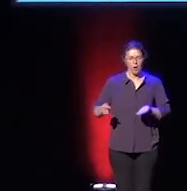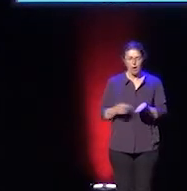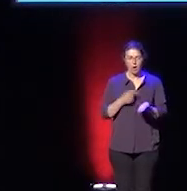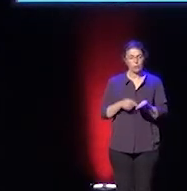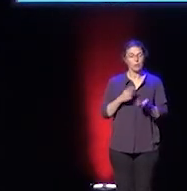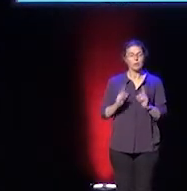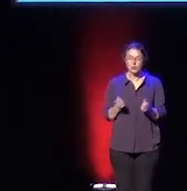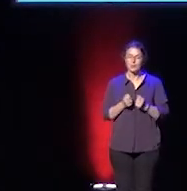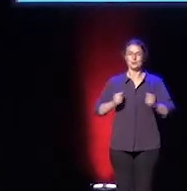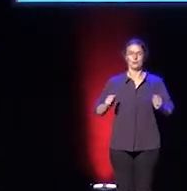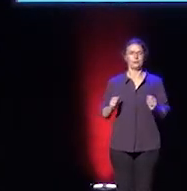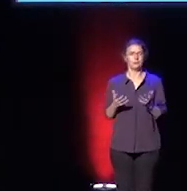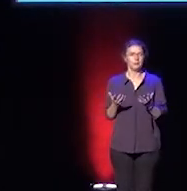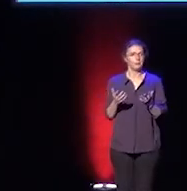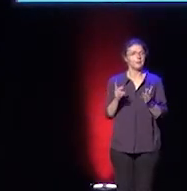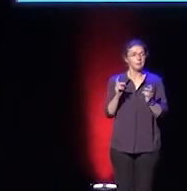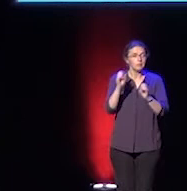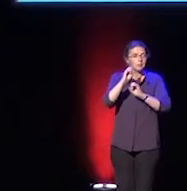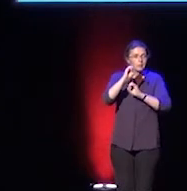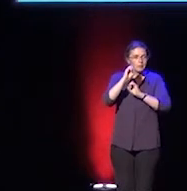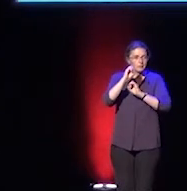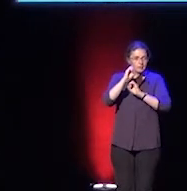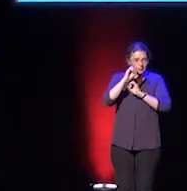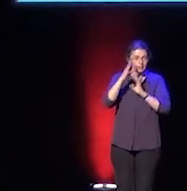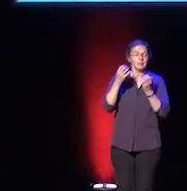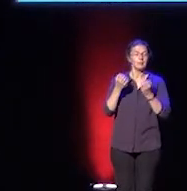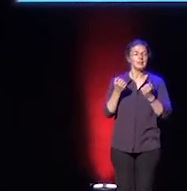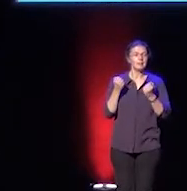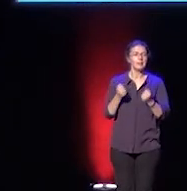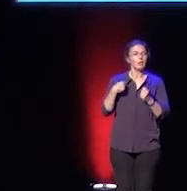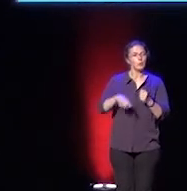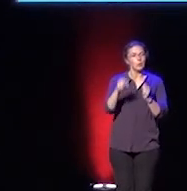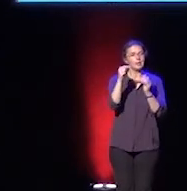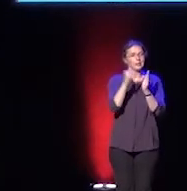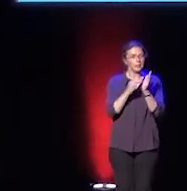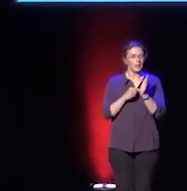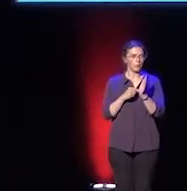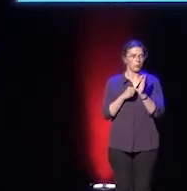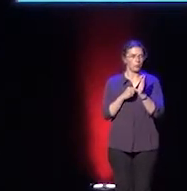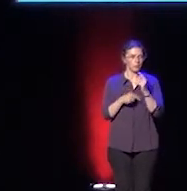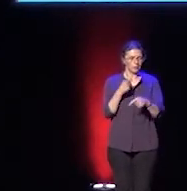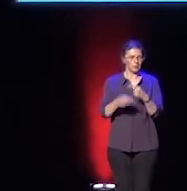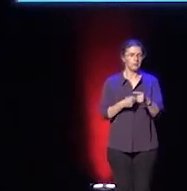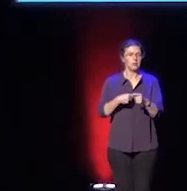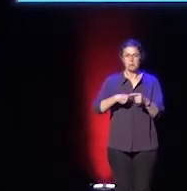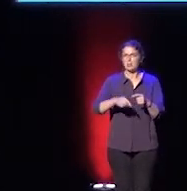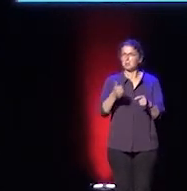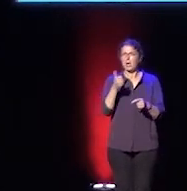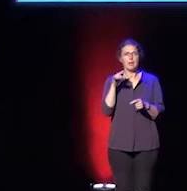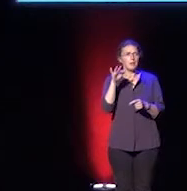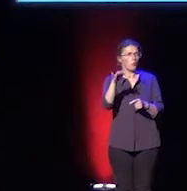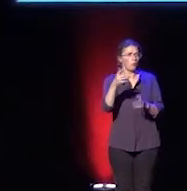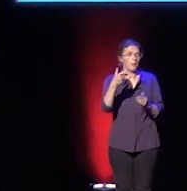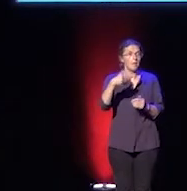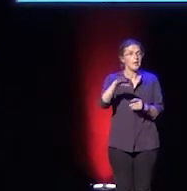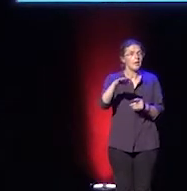zu stellen. Es ist sicher, dass durch die Digitalisierung bis zu 1 Million, vielleicht sogar noch